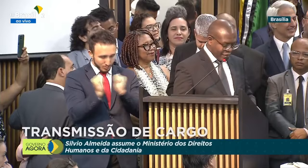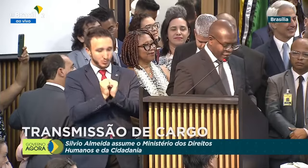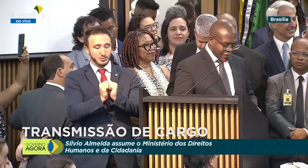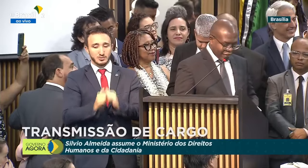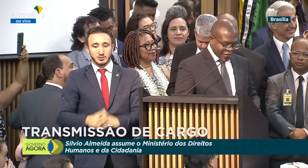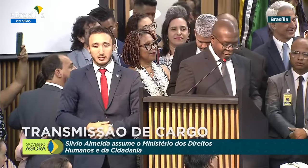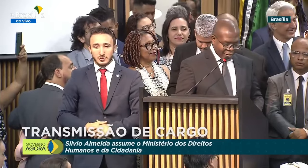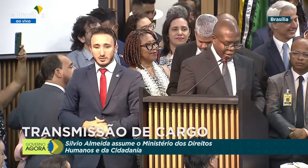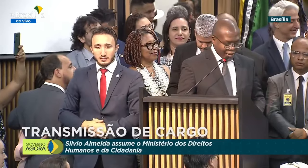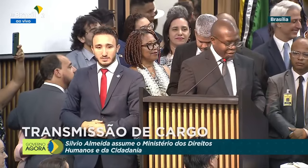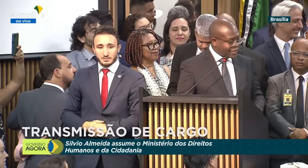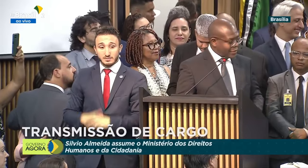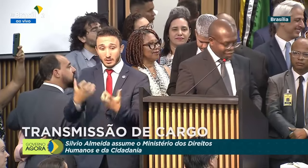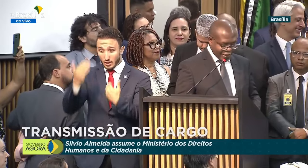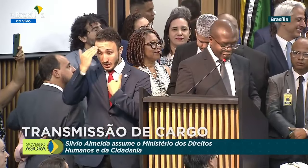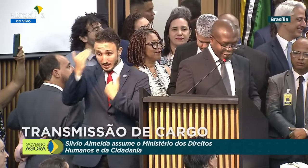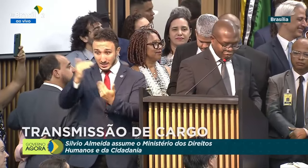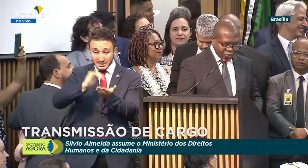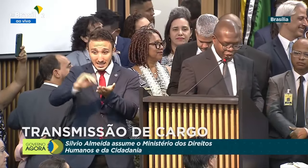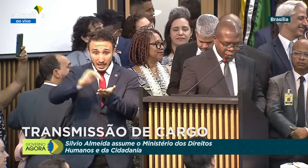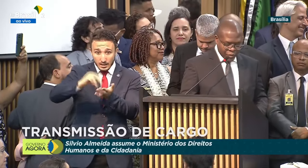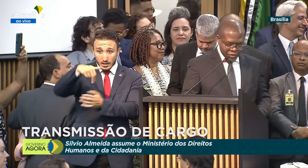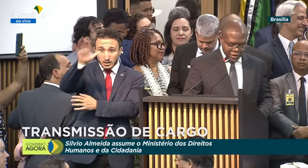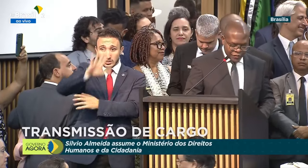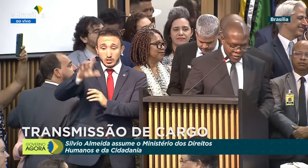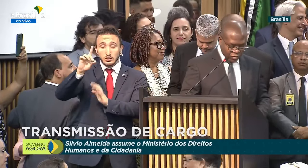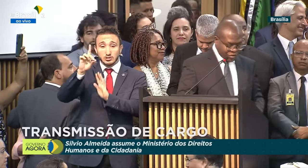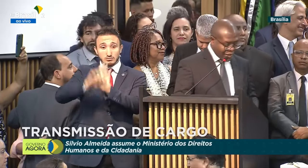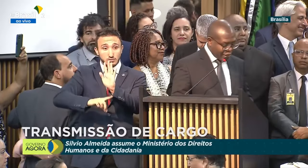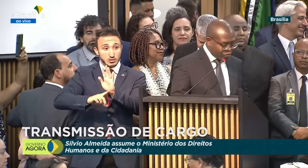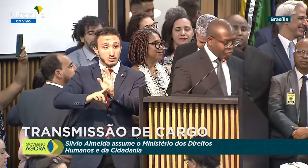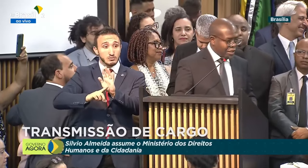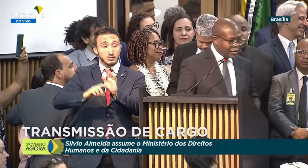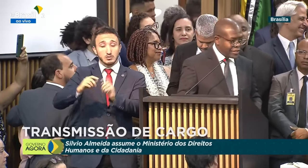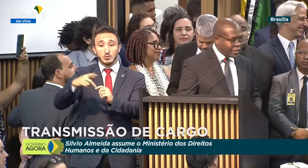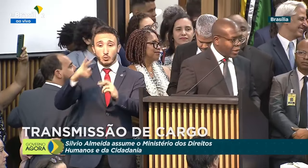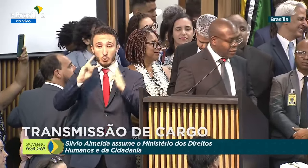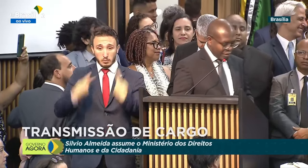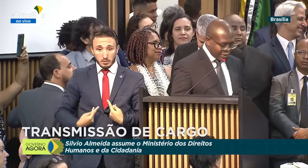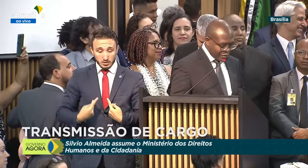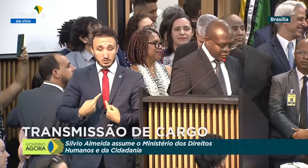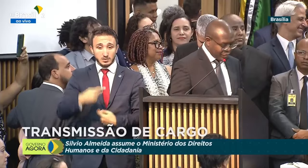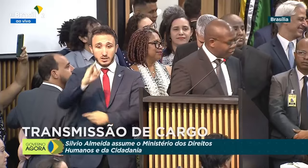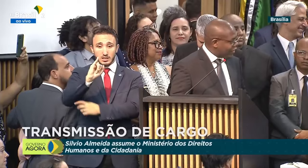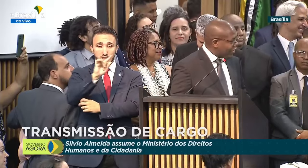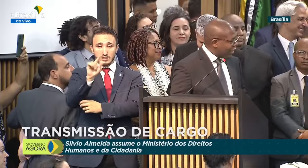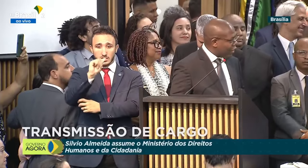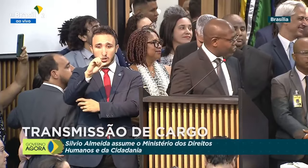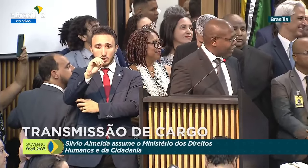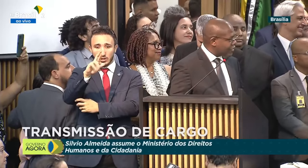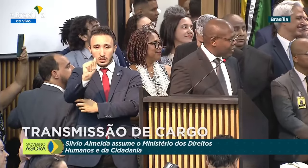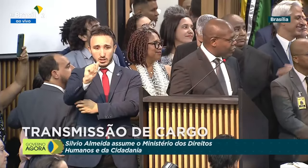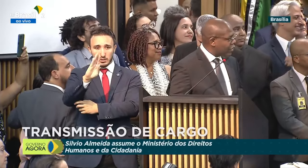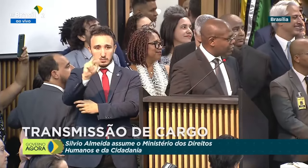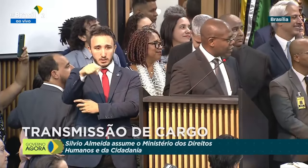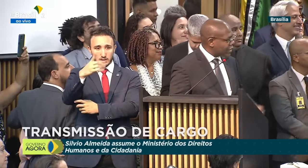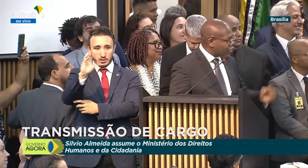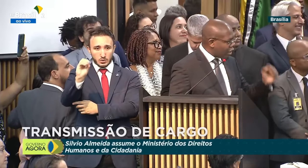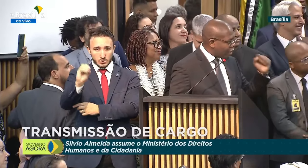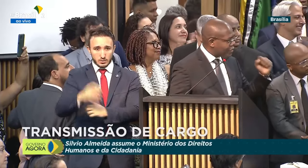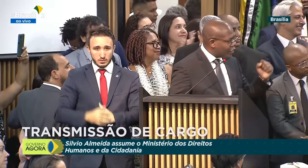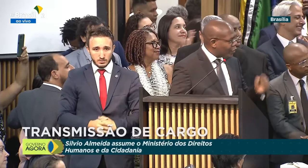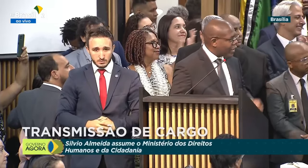junto Quero agradecer também a secretário Nacional de Promoção e defesa dos Direitos Humanos a Isadora Brandão Araújo da Silva